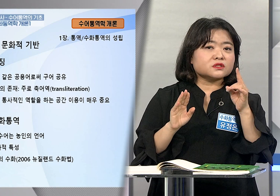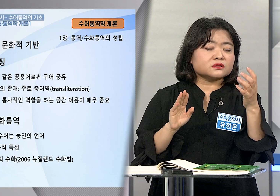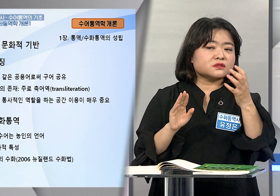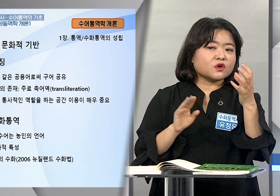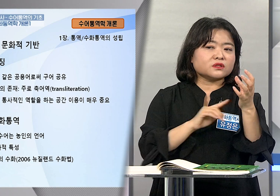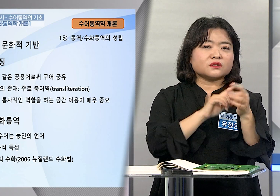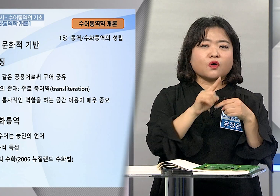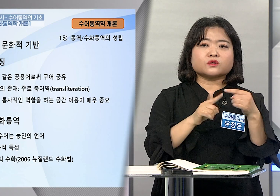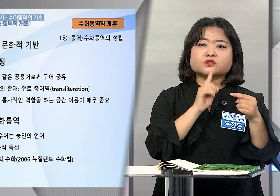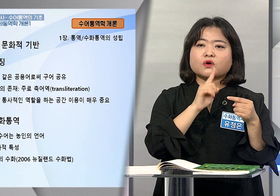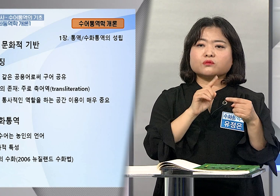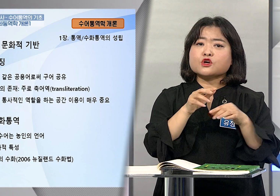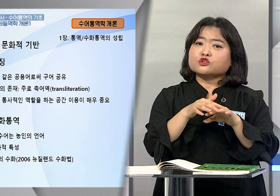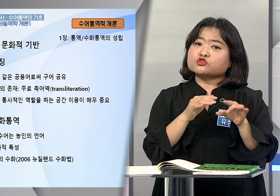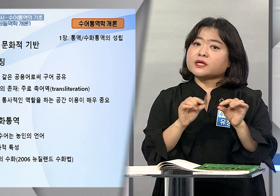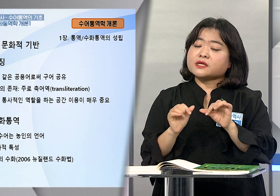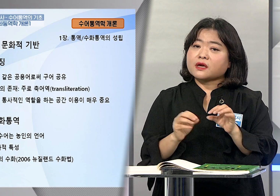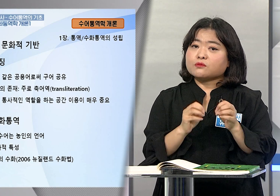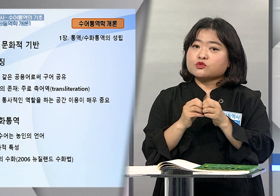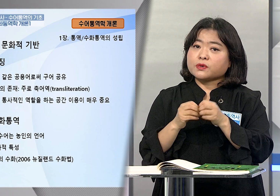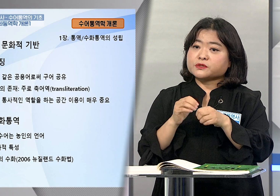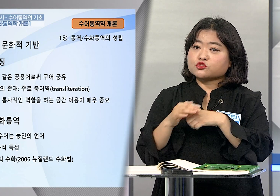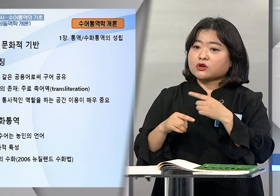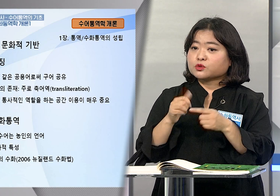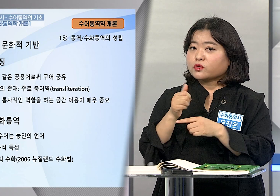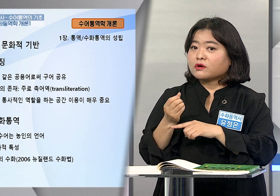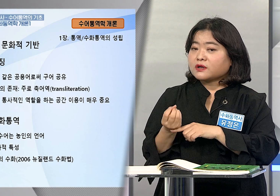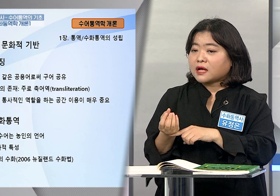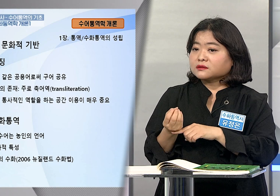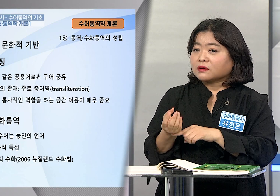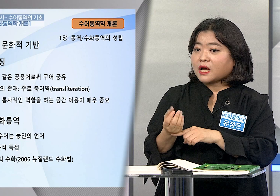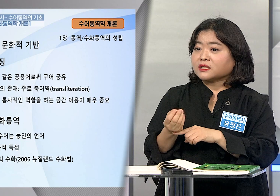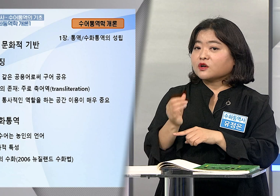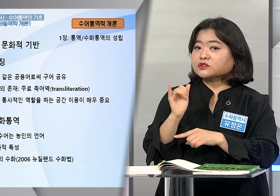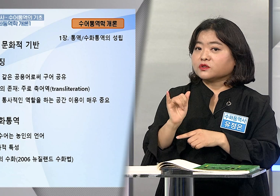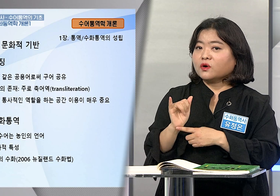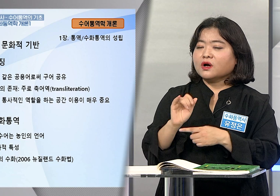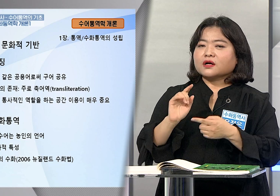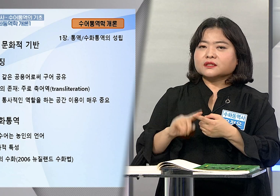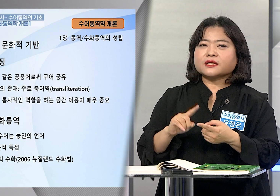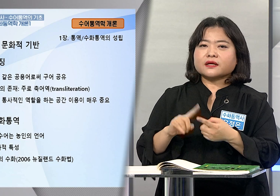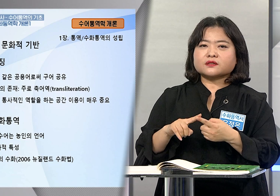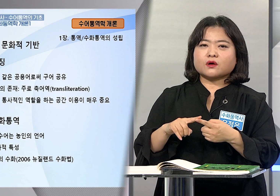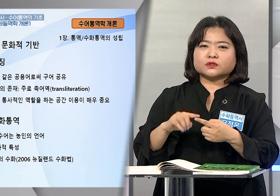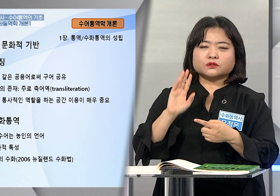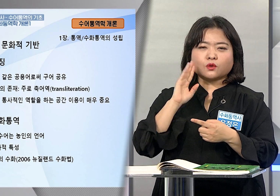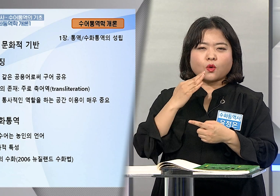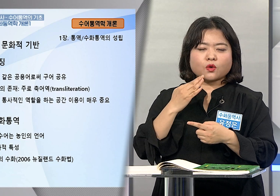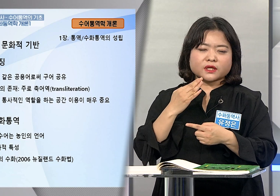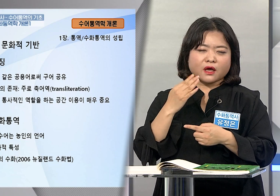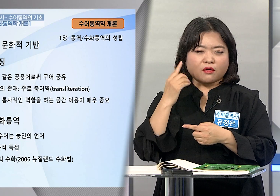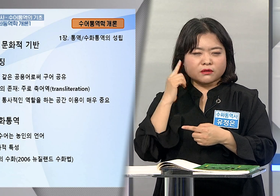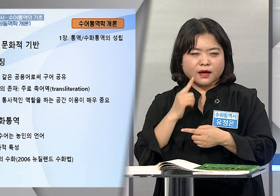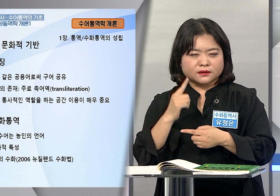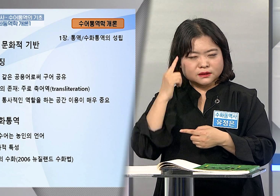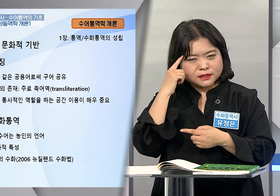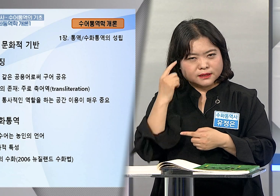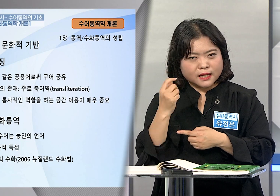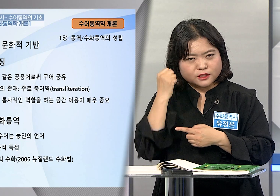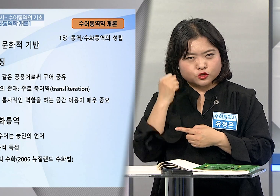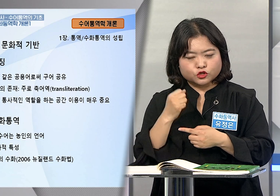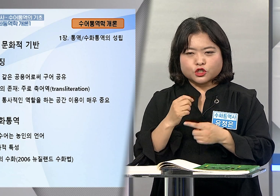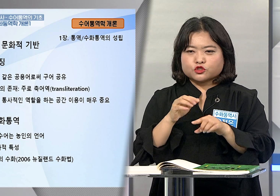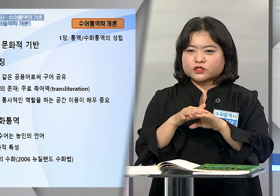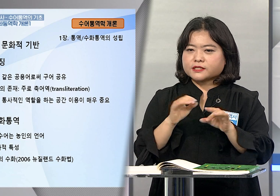음성 언어를 쓰는 청인들의 언어처럼 유사체계, 문법식 수어로 통역을 하는 경향이 있거든요. 거기에 대해서 우리는 농인의 언어라는